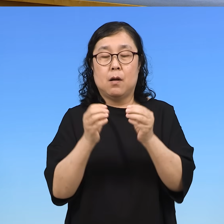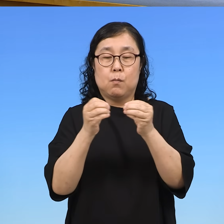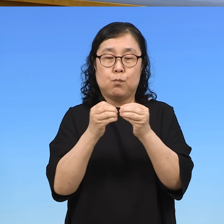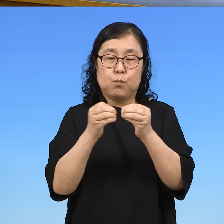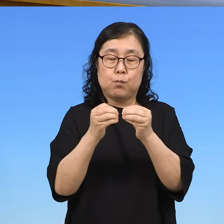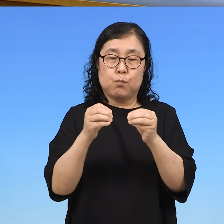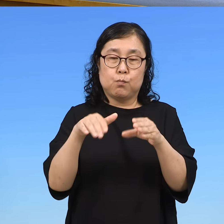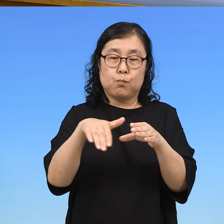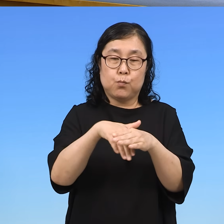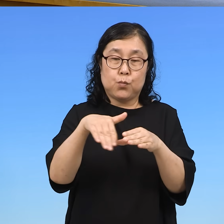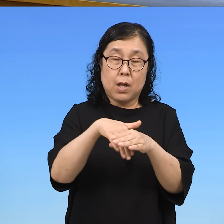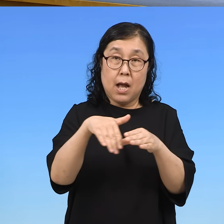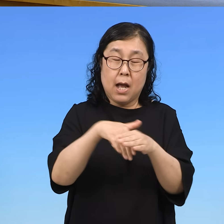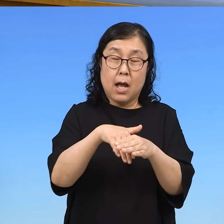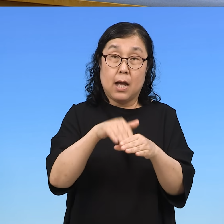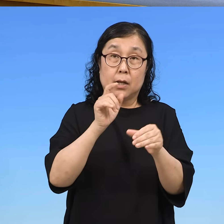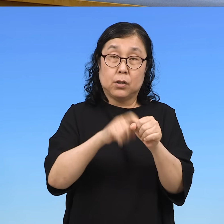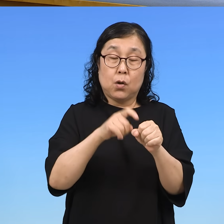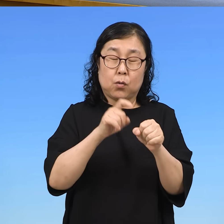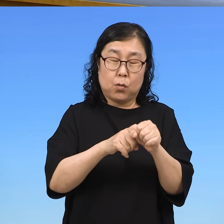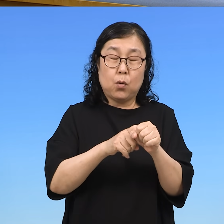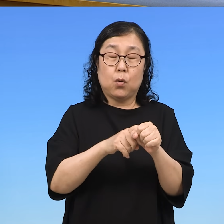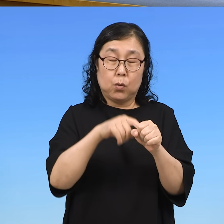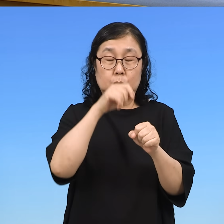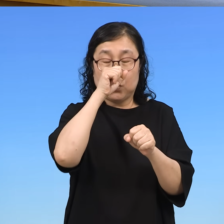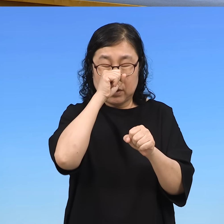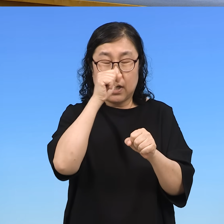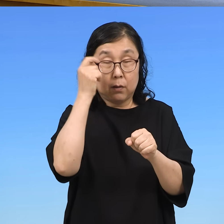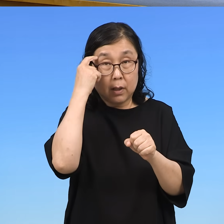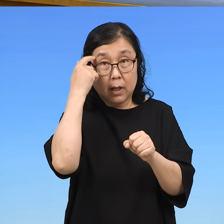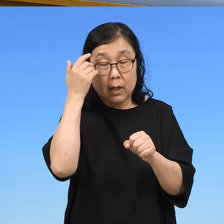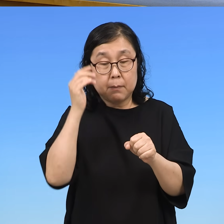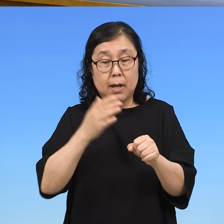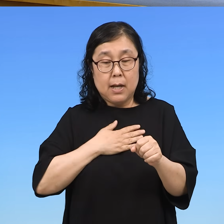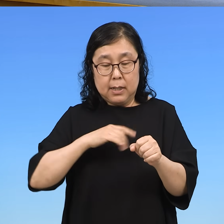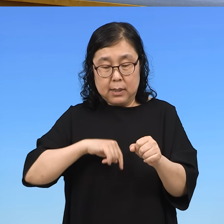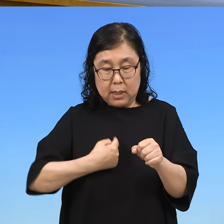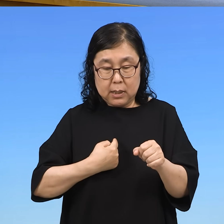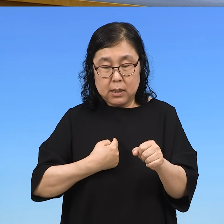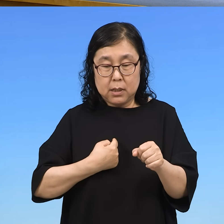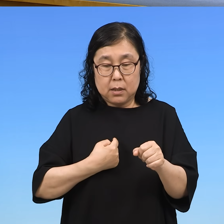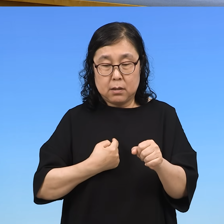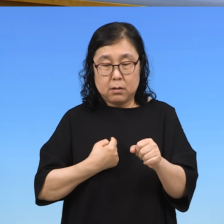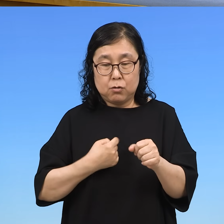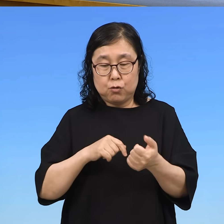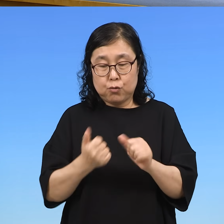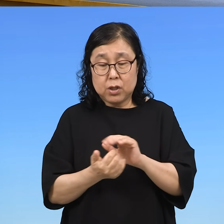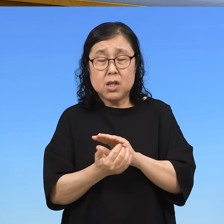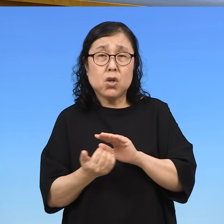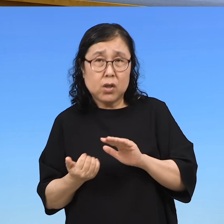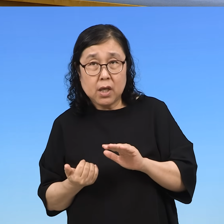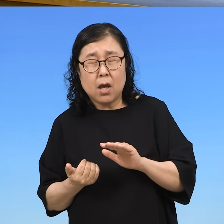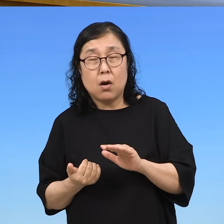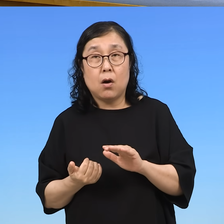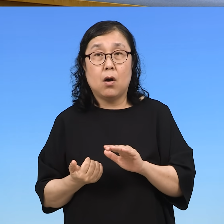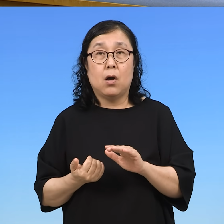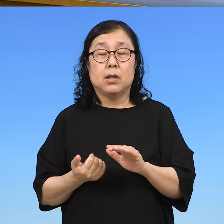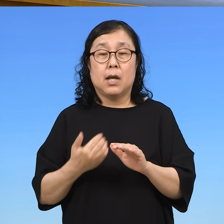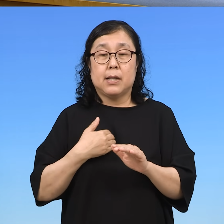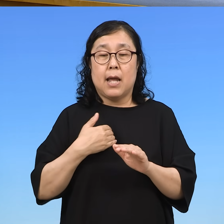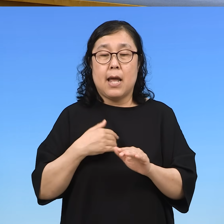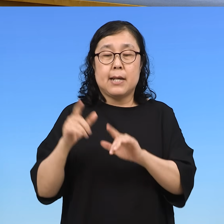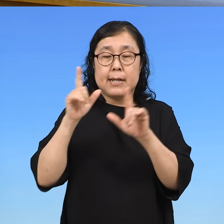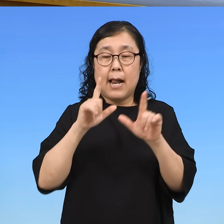참 문학적으로 표현이 좋다. 근데 지금 다윗은 실제로 죽음을 앞두고 있습니다. 지금